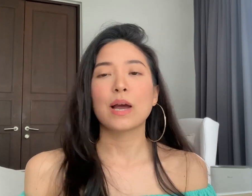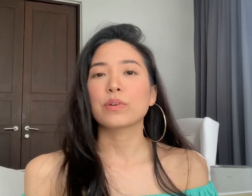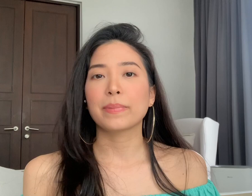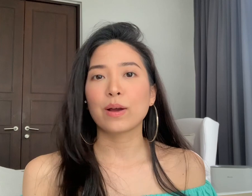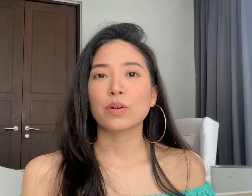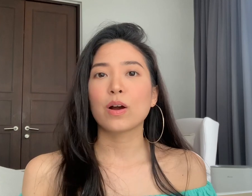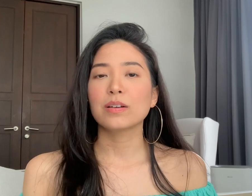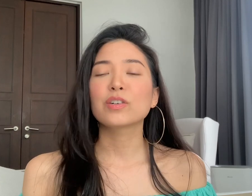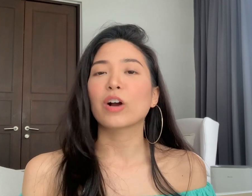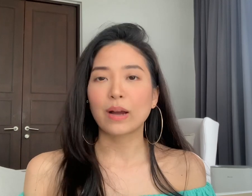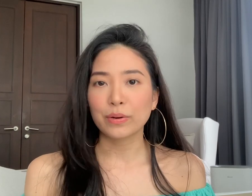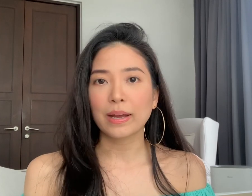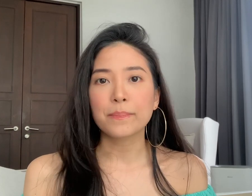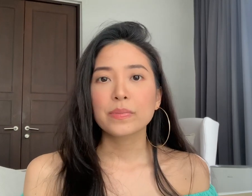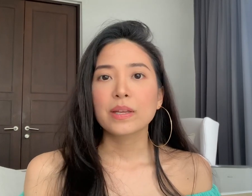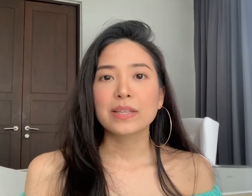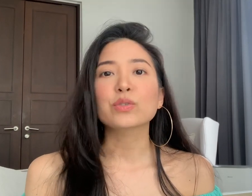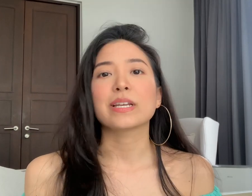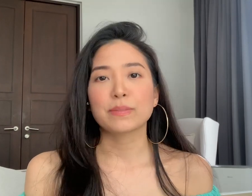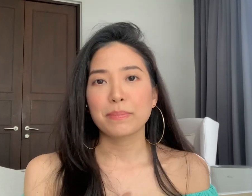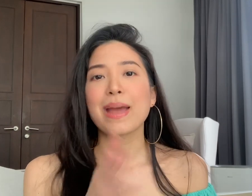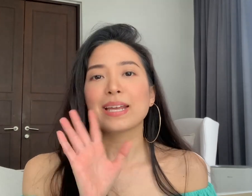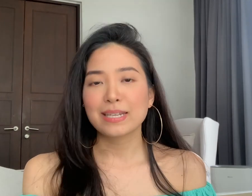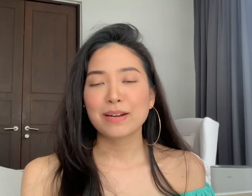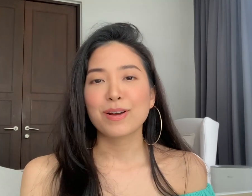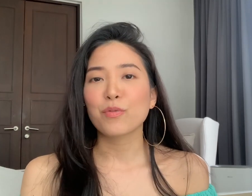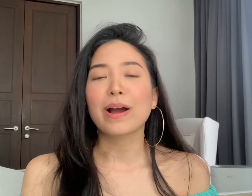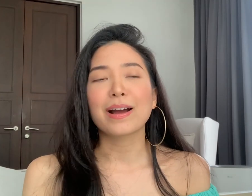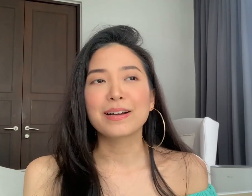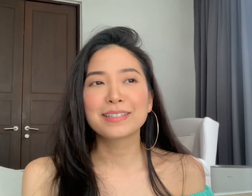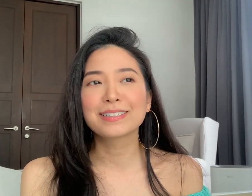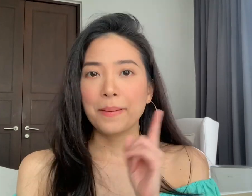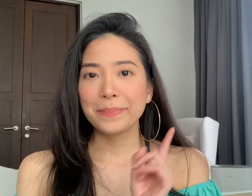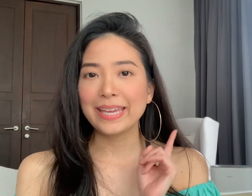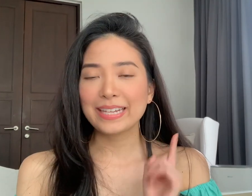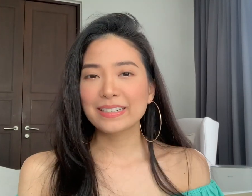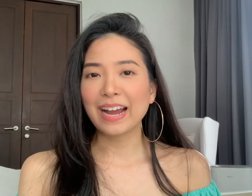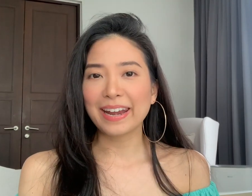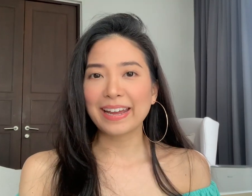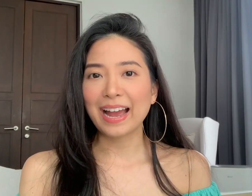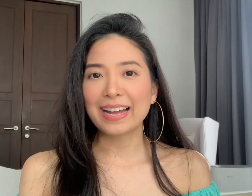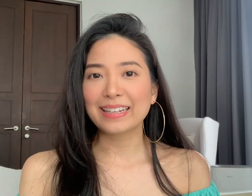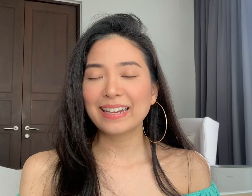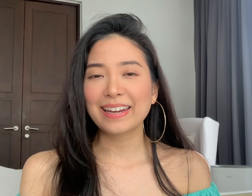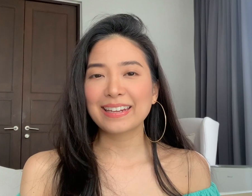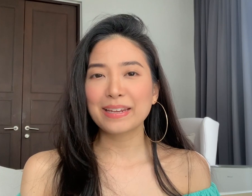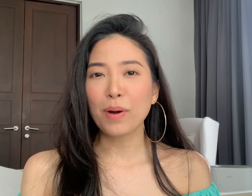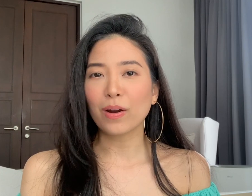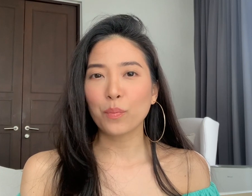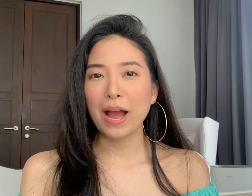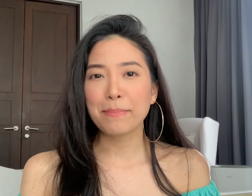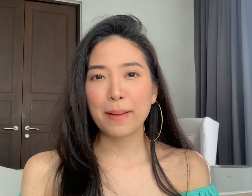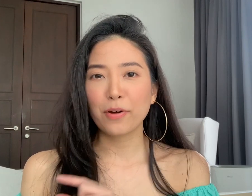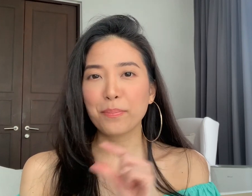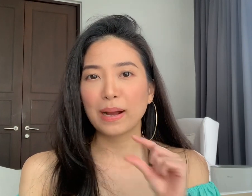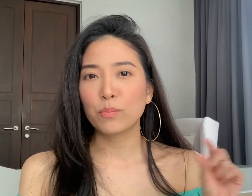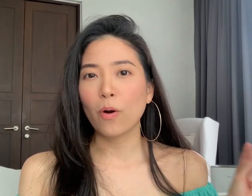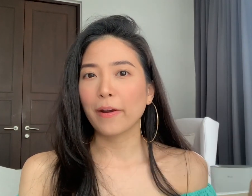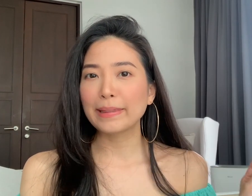เอาดไม่เอาก็เรื่องขเขานะคะแตสวแะจะเปแม่ยัดเยีดมากกวาค่มีอกหน่อันนะคะ ที่อันนี้บอกเลยวามาพร้อมกับ Warning